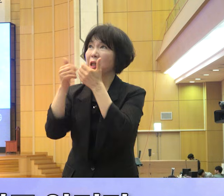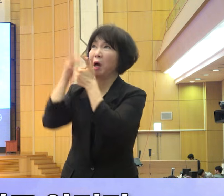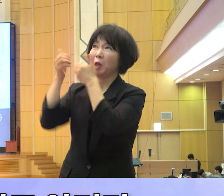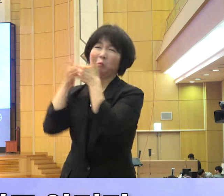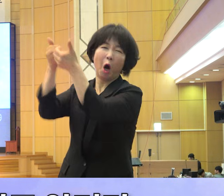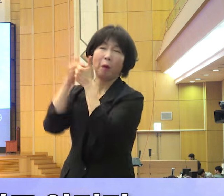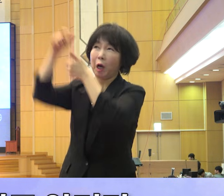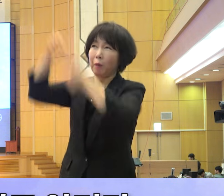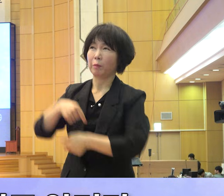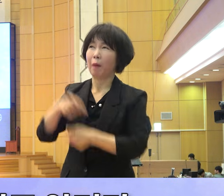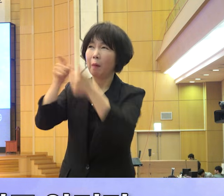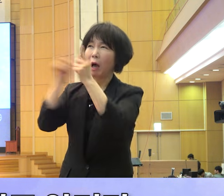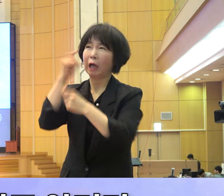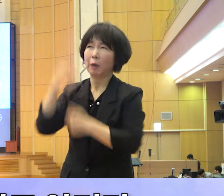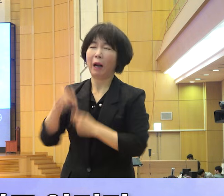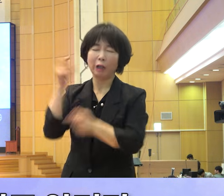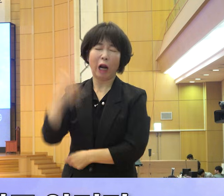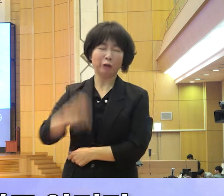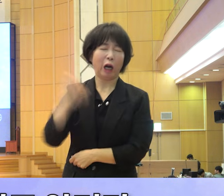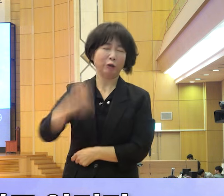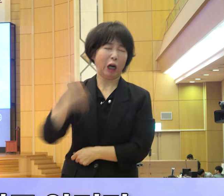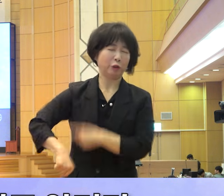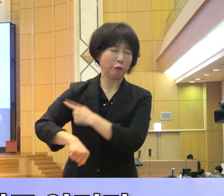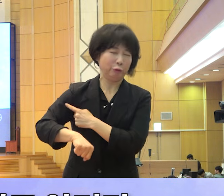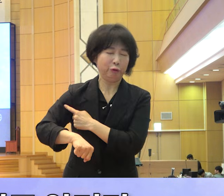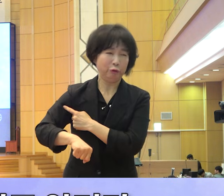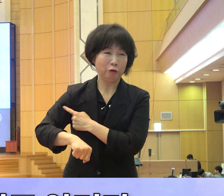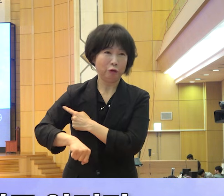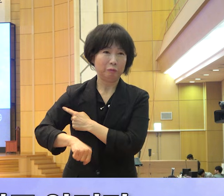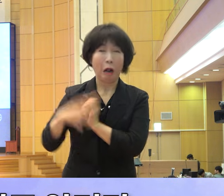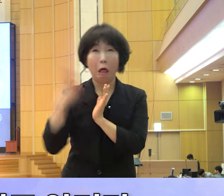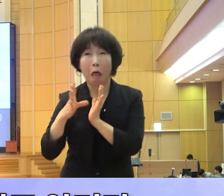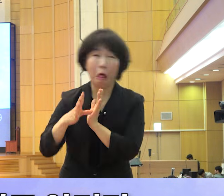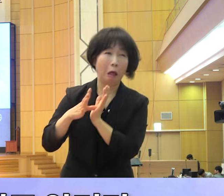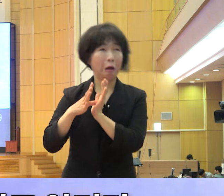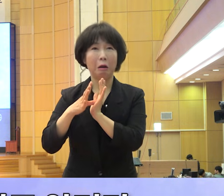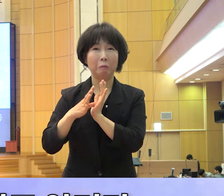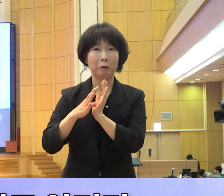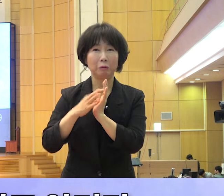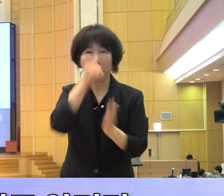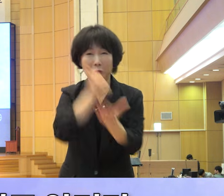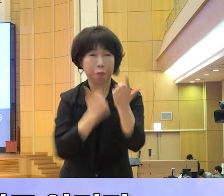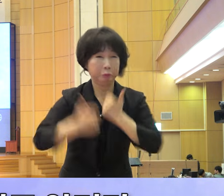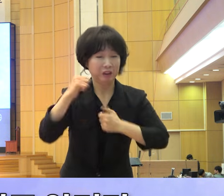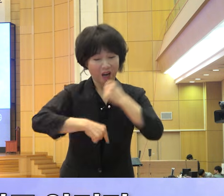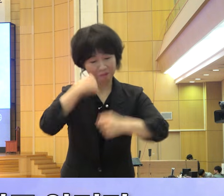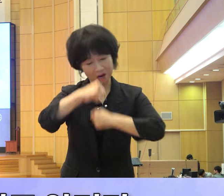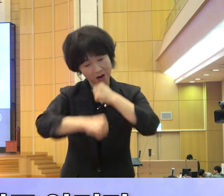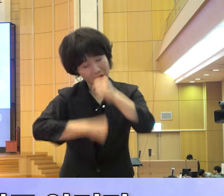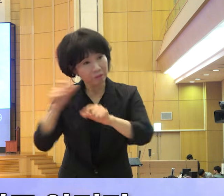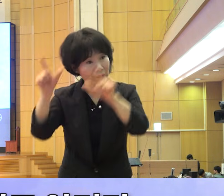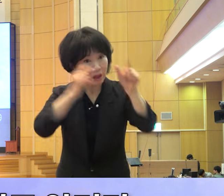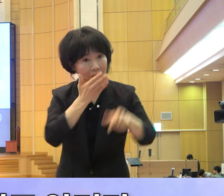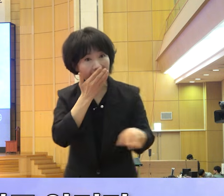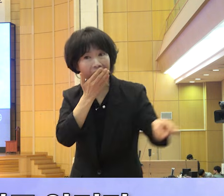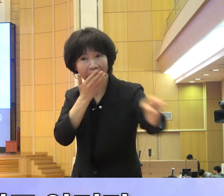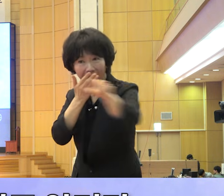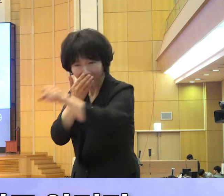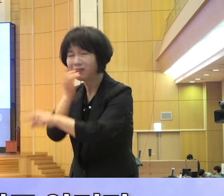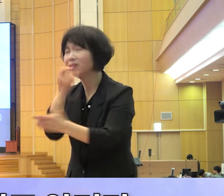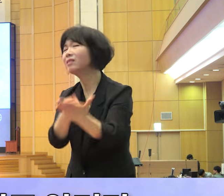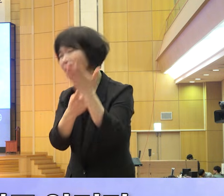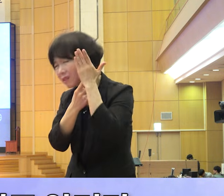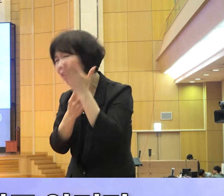반항하게 되고 거역하게 되고 말씀을 어기게 되고 세상적으로 나가고 육신적으로 나가고 자기 뜻대로 자기 마음대로 살려고